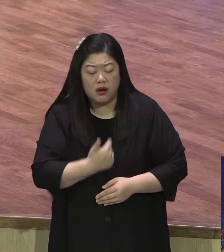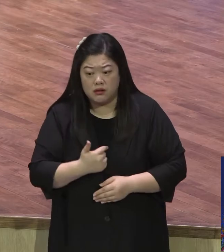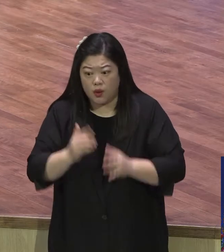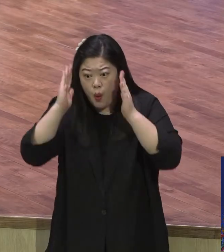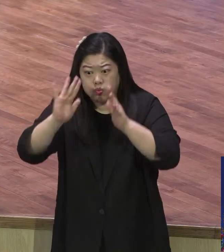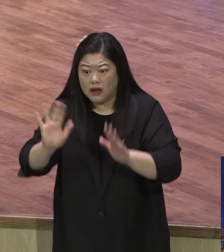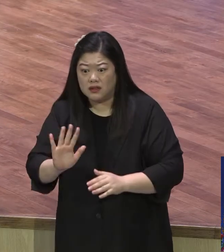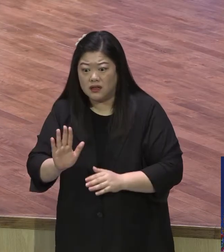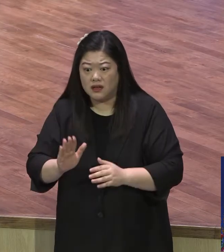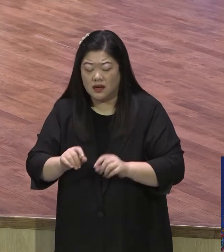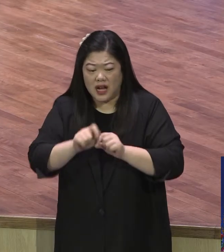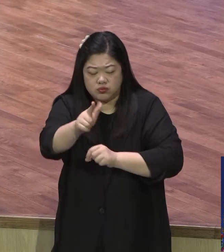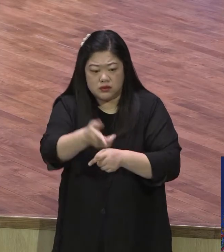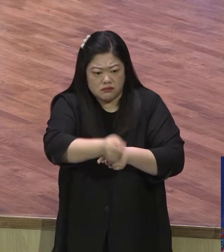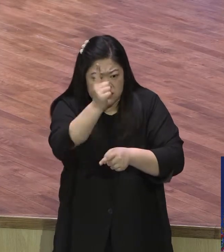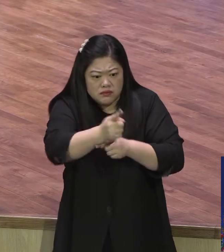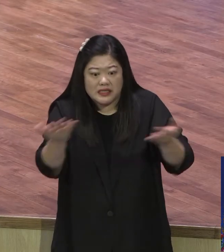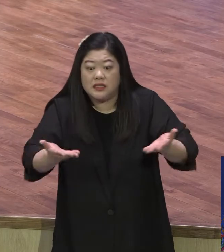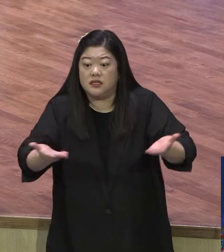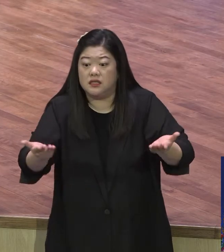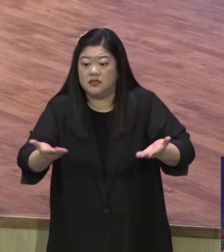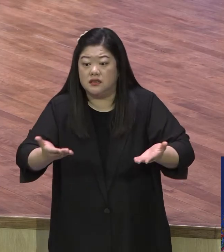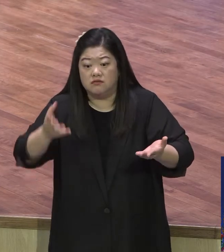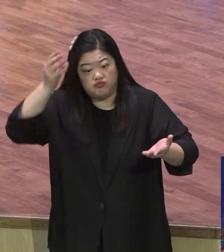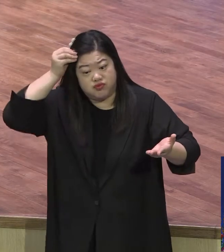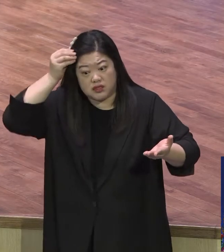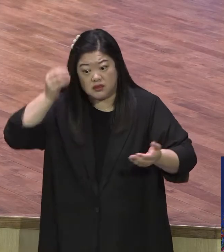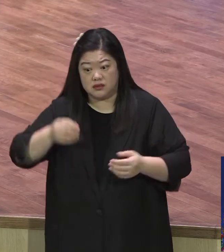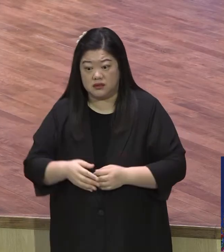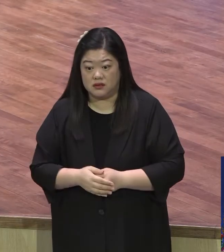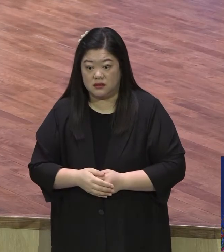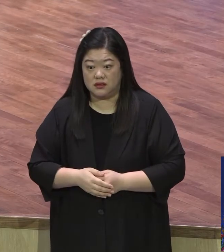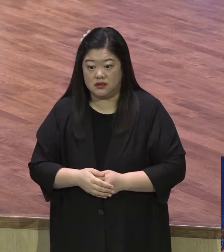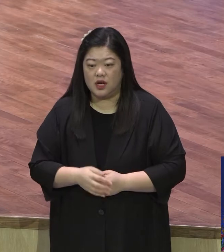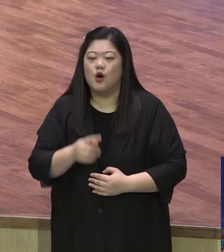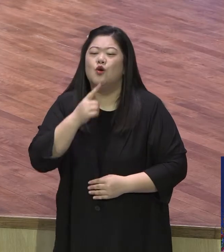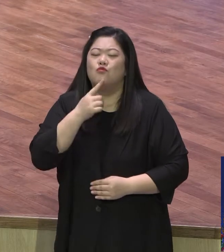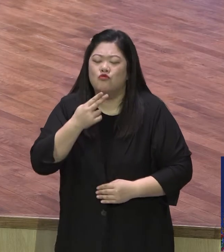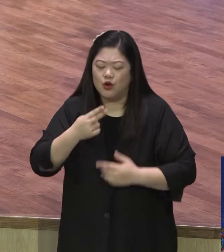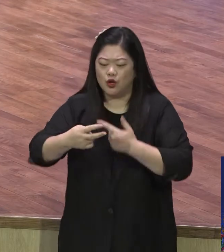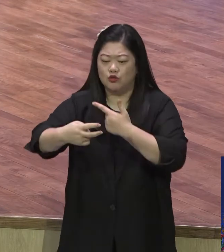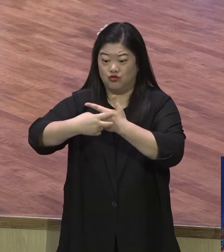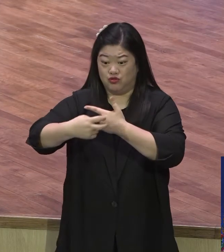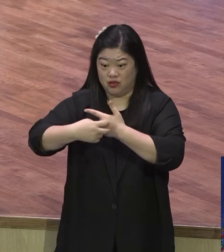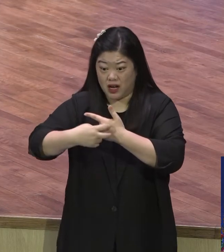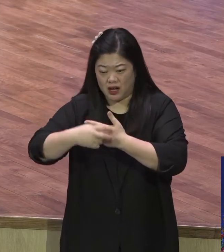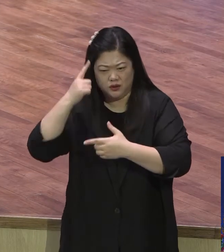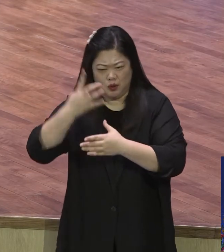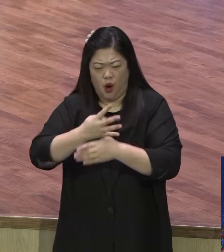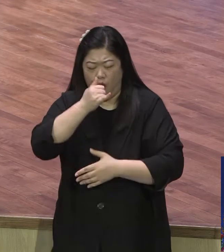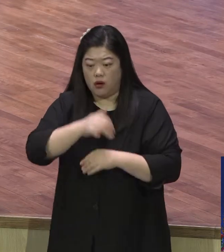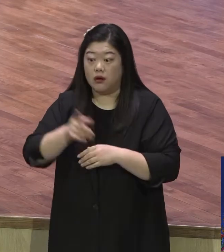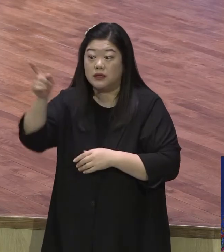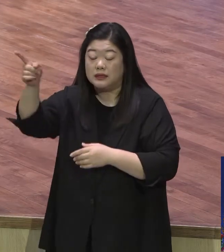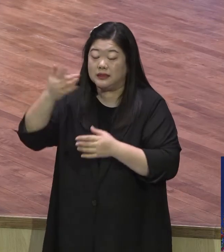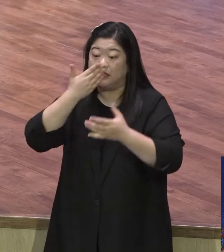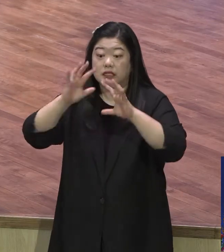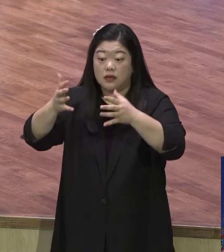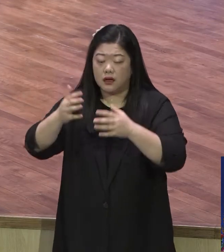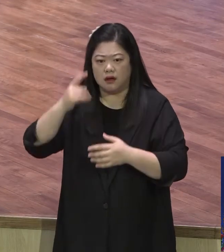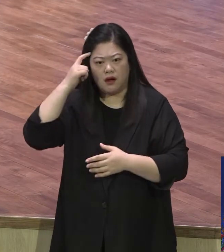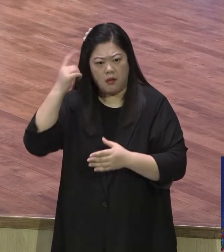어부 주신이 그때도 뭐 의사였고 그때도 박사였고 그때도 학자였는데 그때도 부자 많았는데 그냥